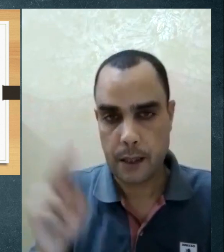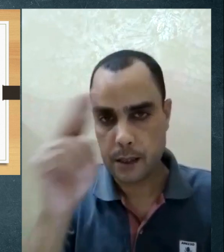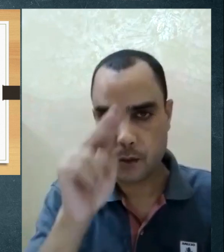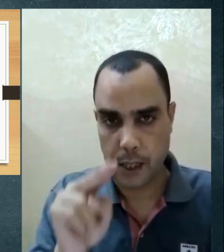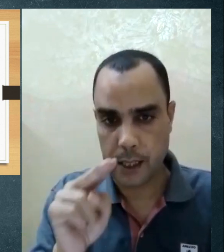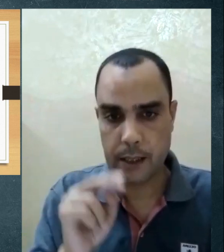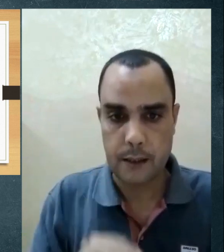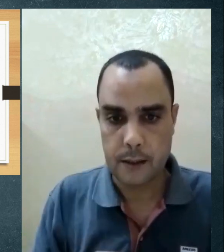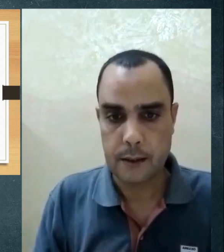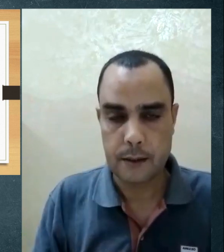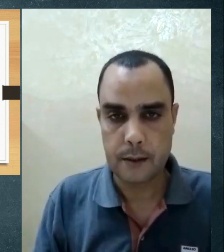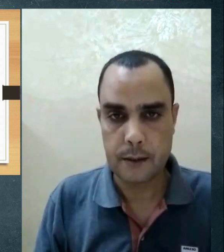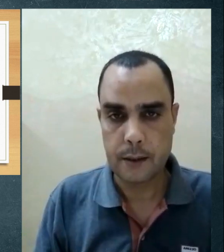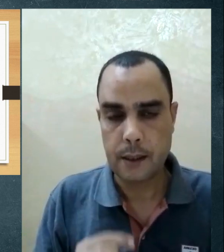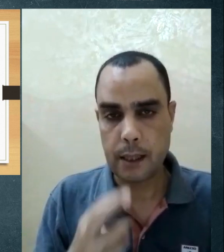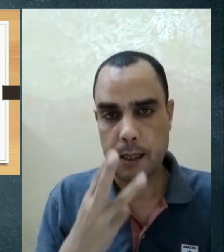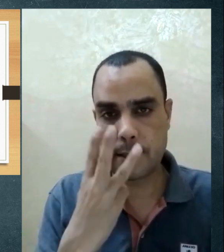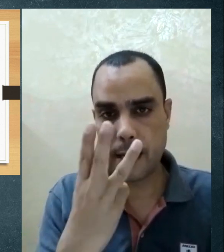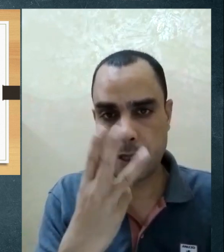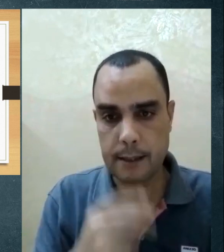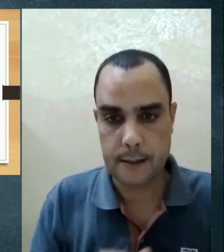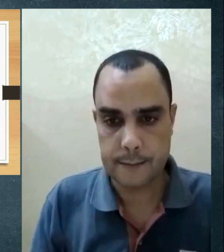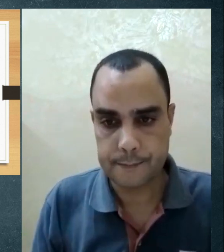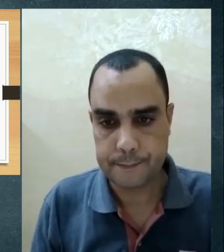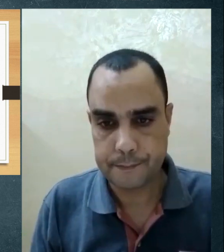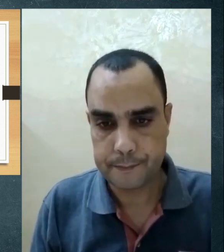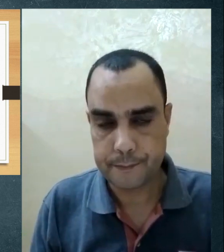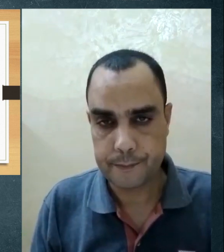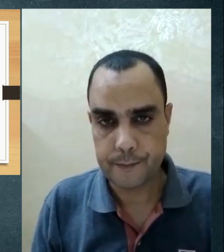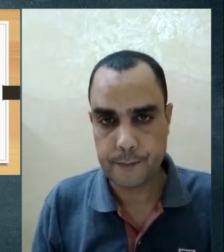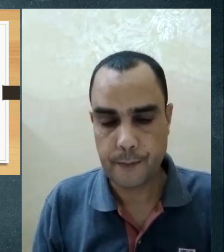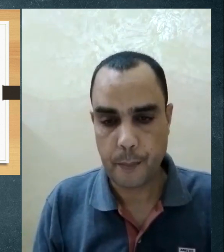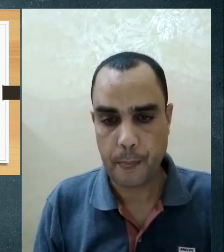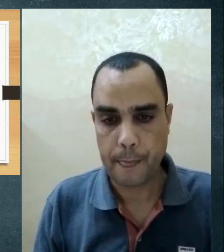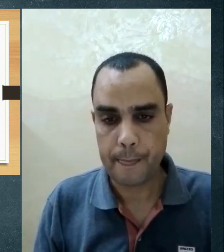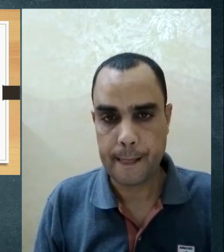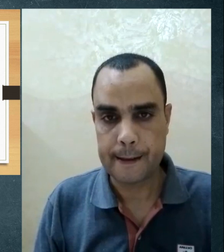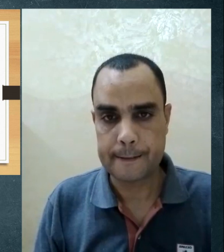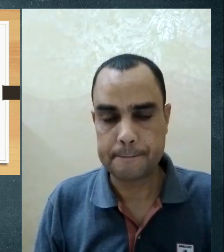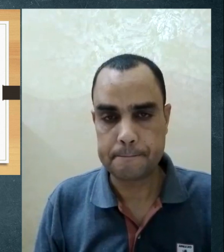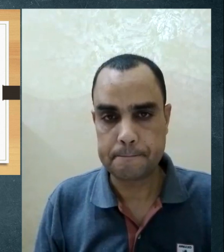إجابة السؤال الثالث،